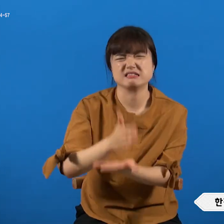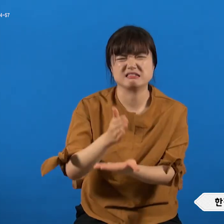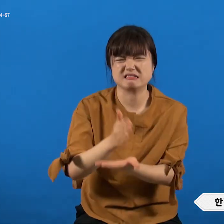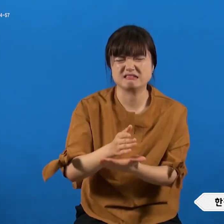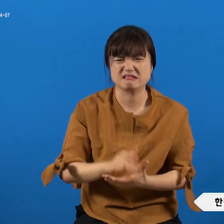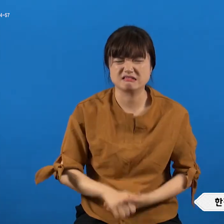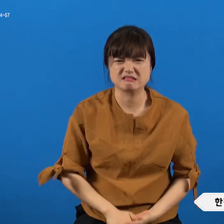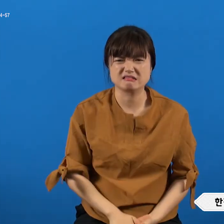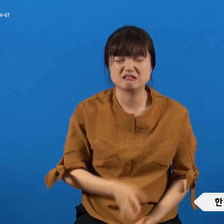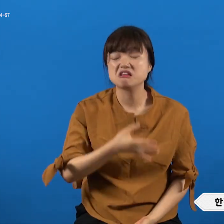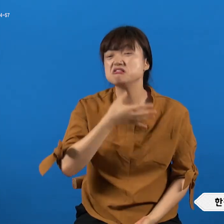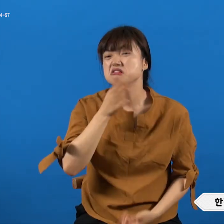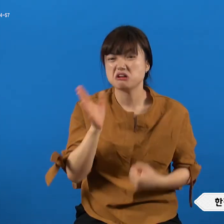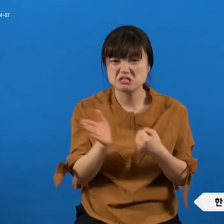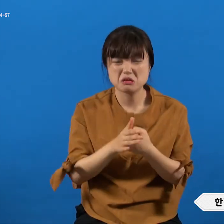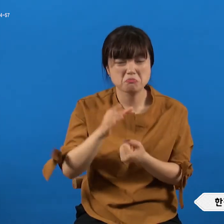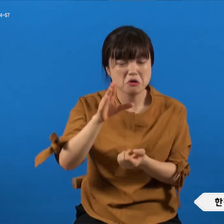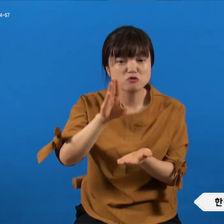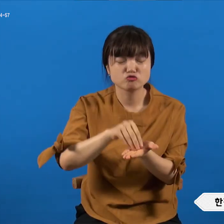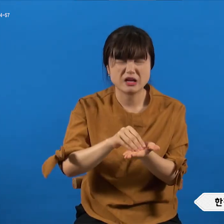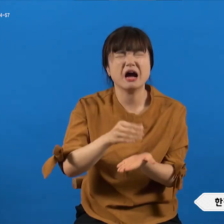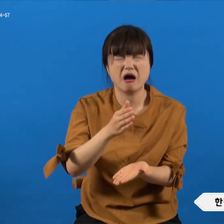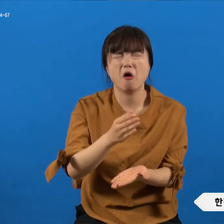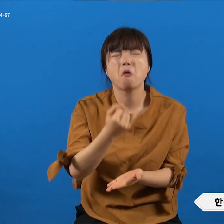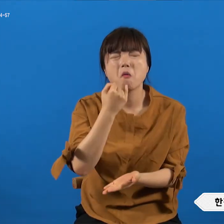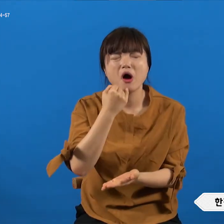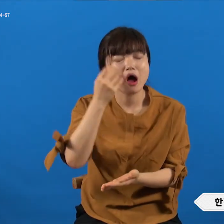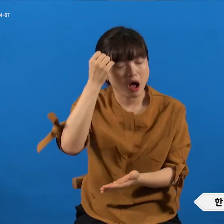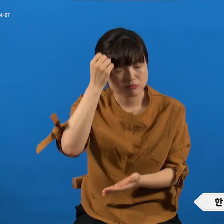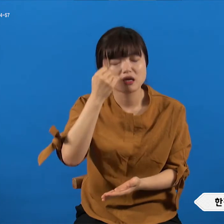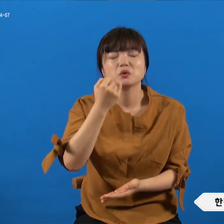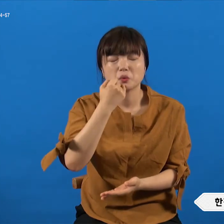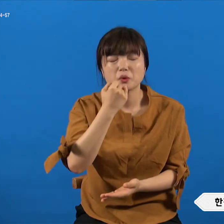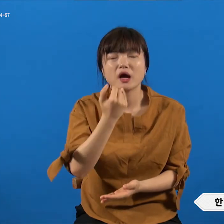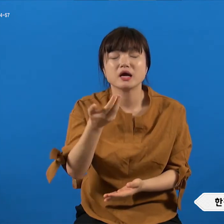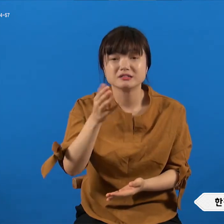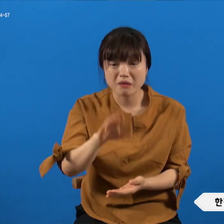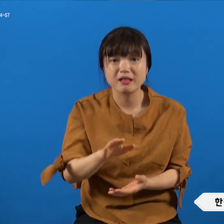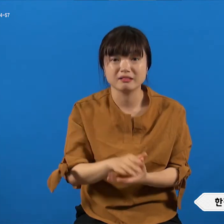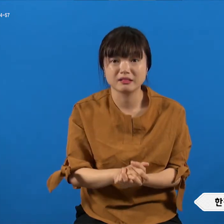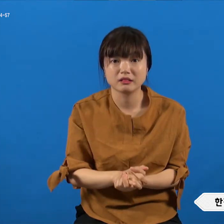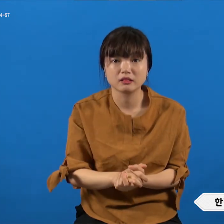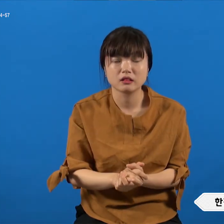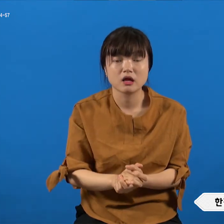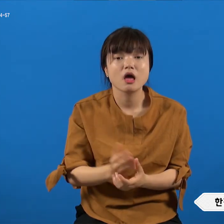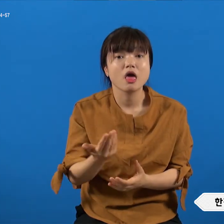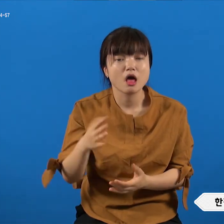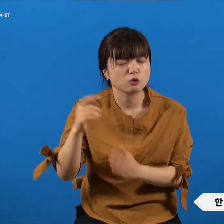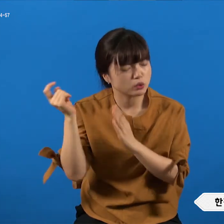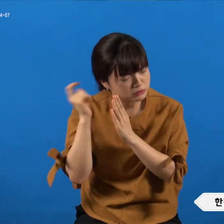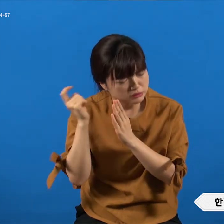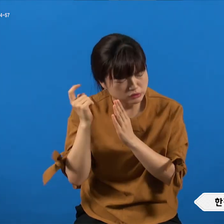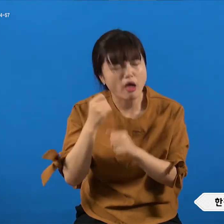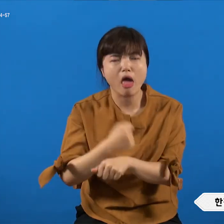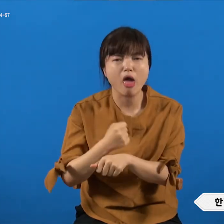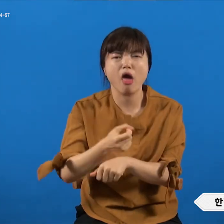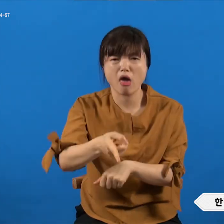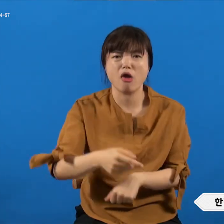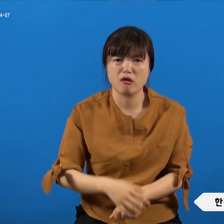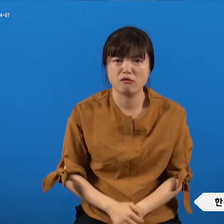겁니다. 숙제 안 하셔도 됩니다. 암송 안 하셔도 됩니다. 그런데 듣는 건 계속